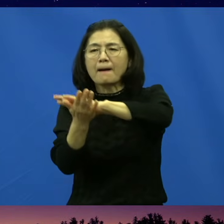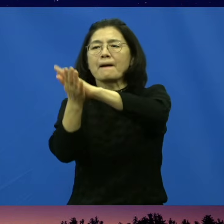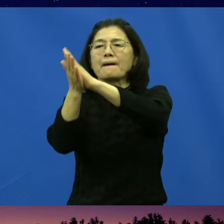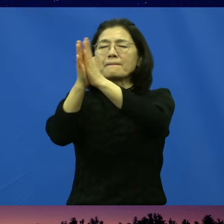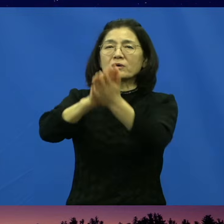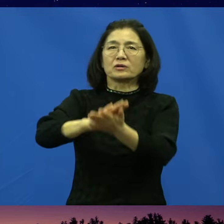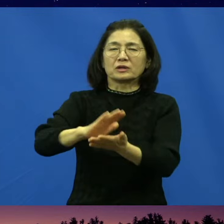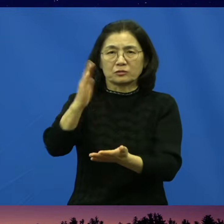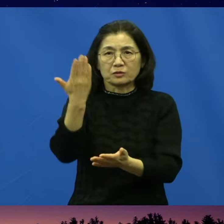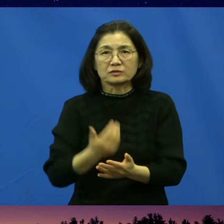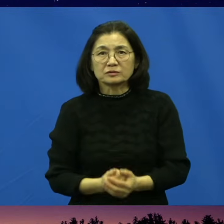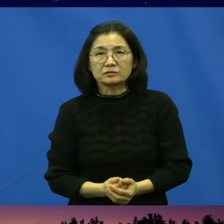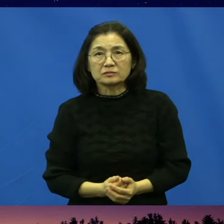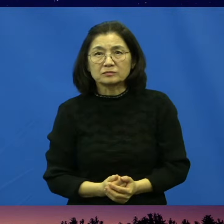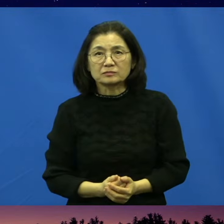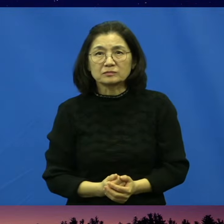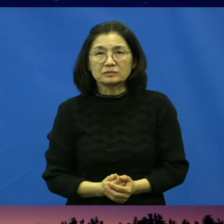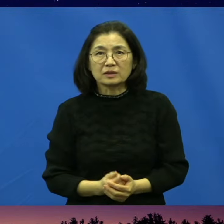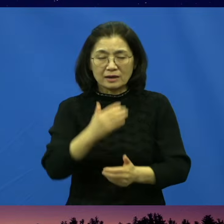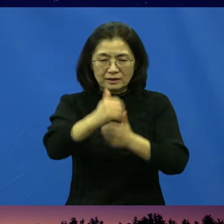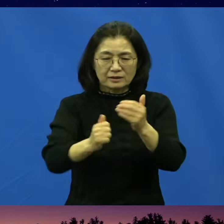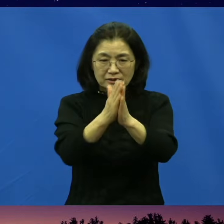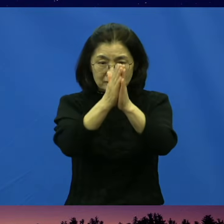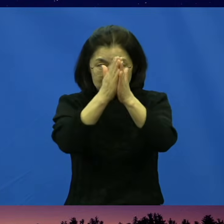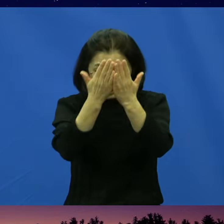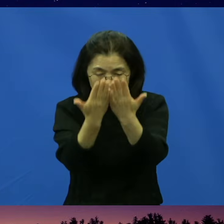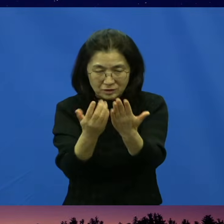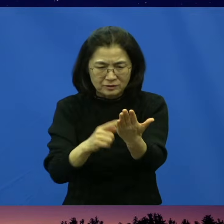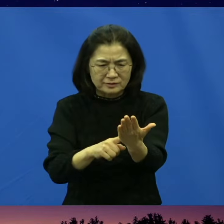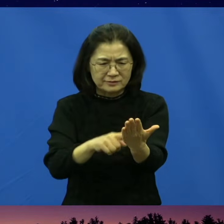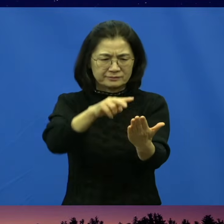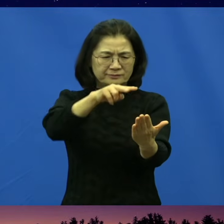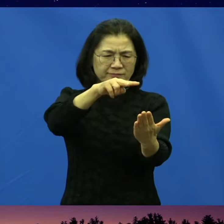글자 성경을 이제 한 절 한 절 읽어 나가시는 거죠.